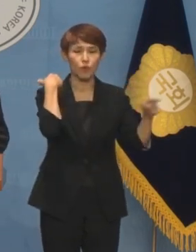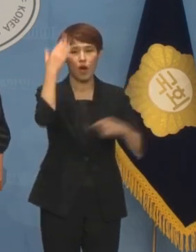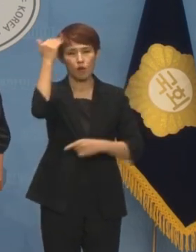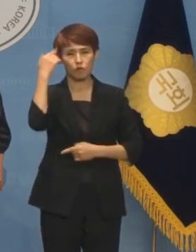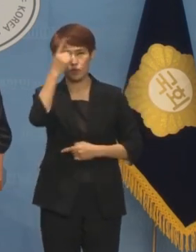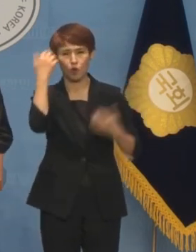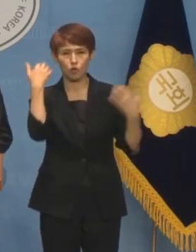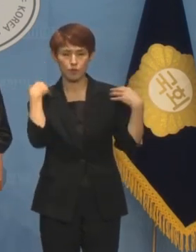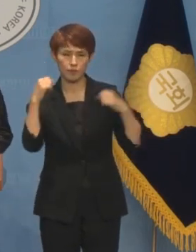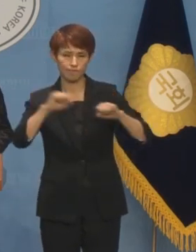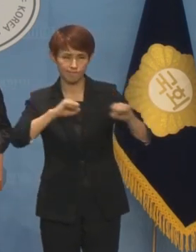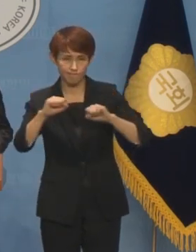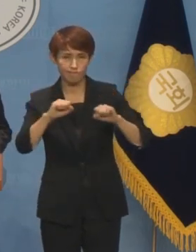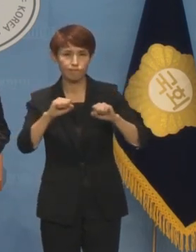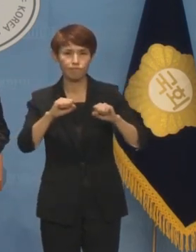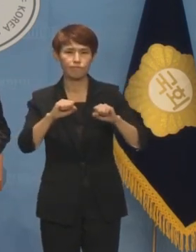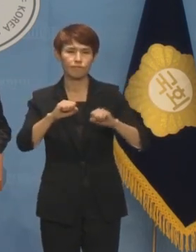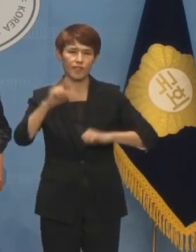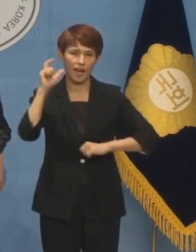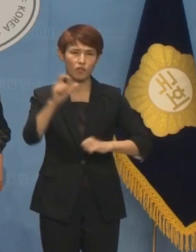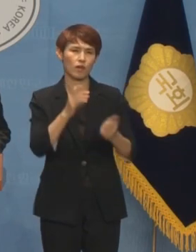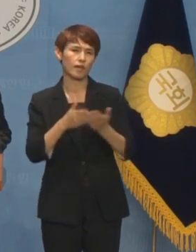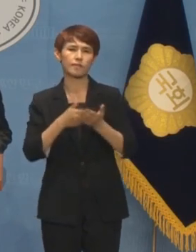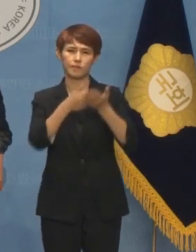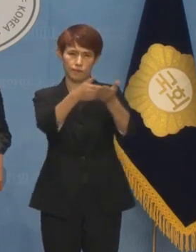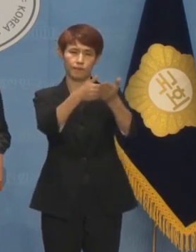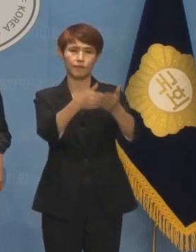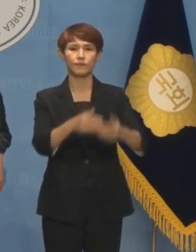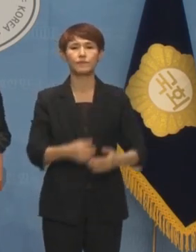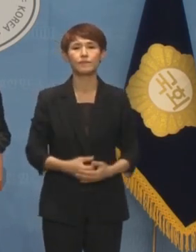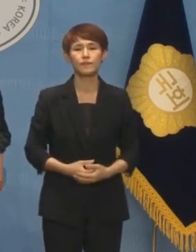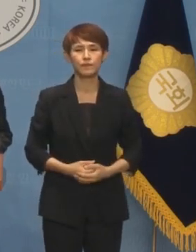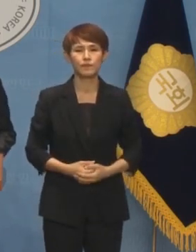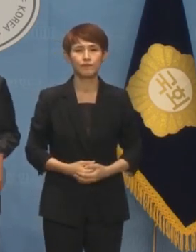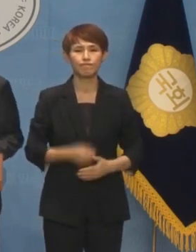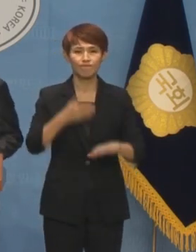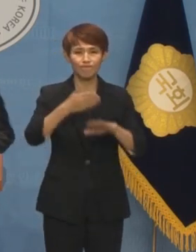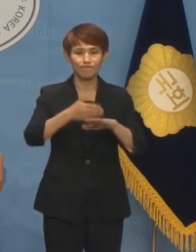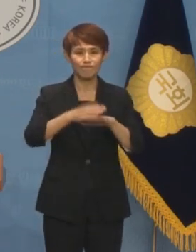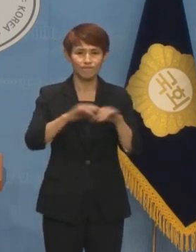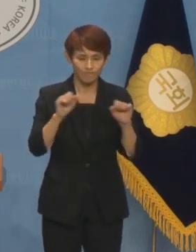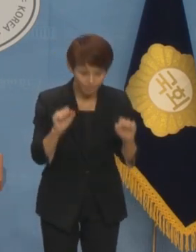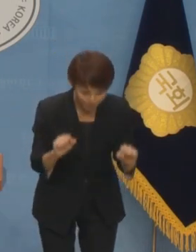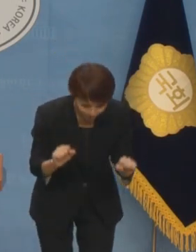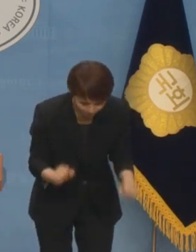한국 정부의 발빠른 대응을 강력히 촉구합니다. 감사합니다.